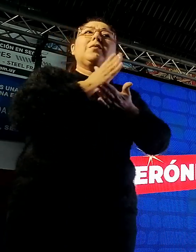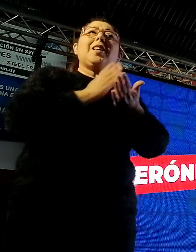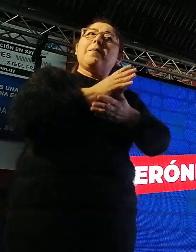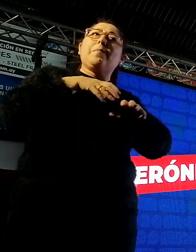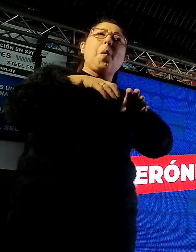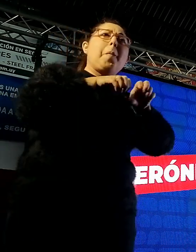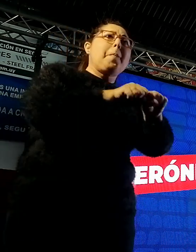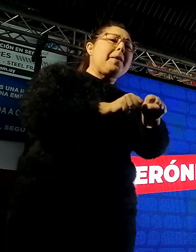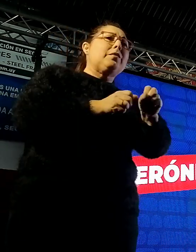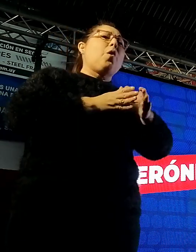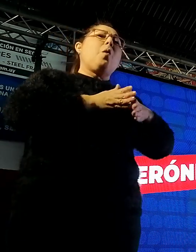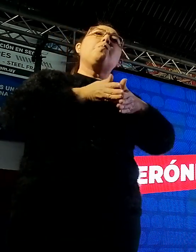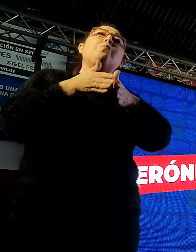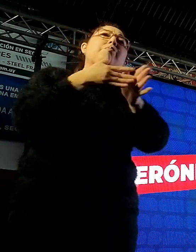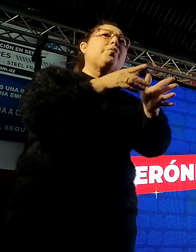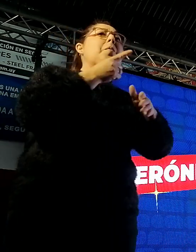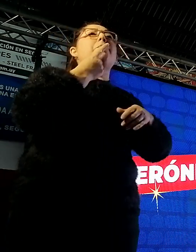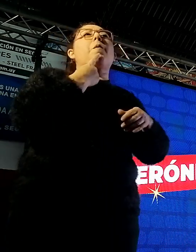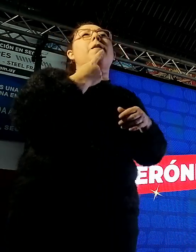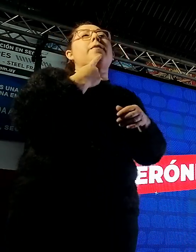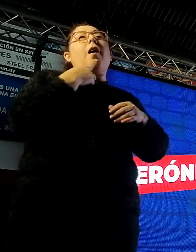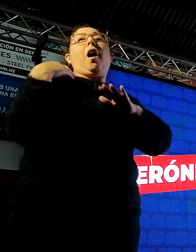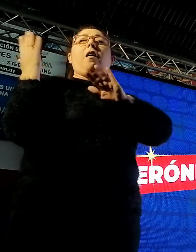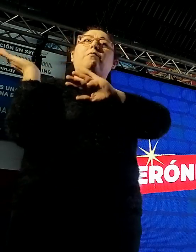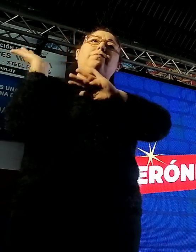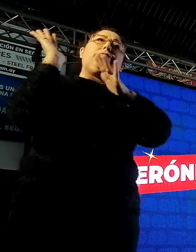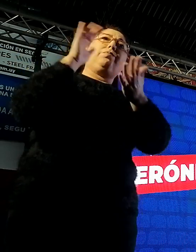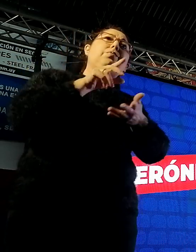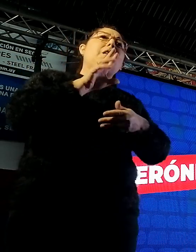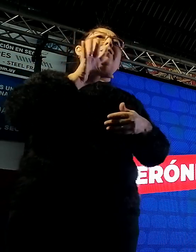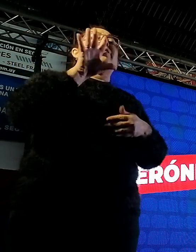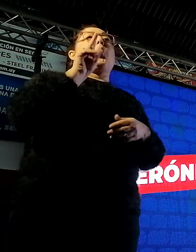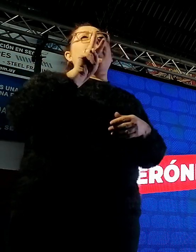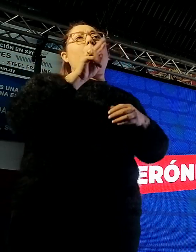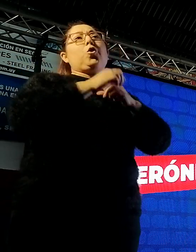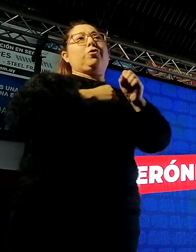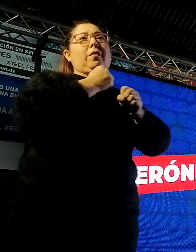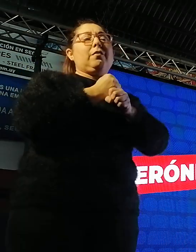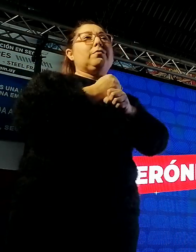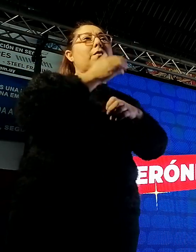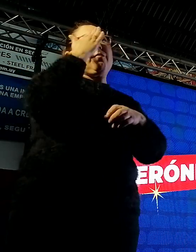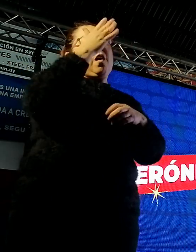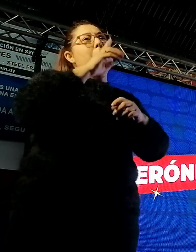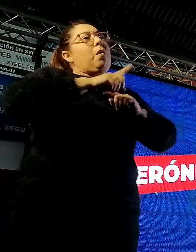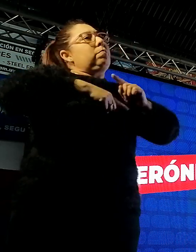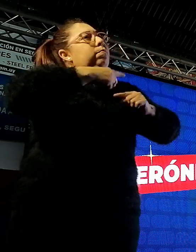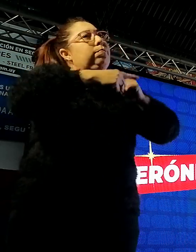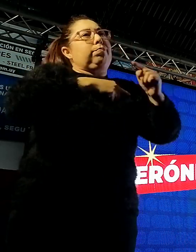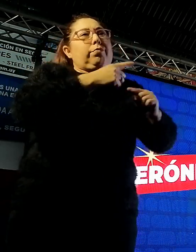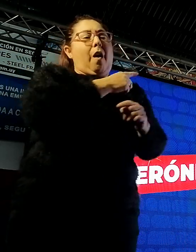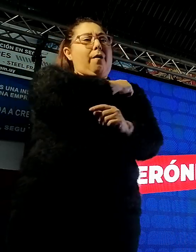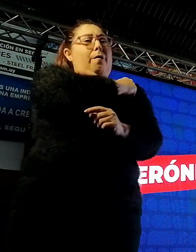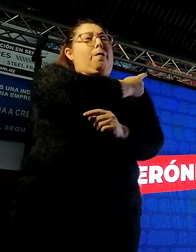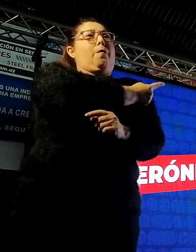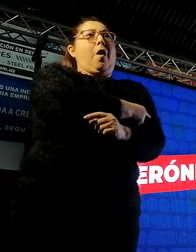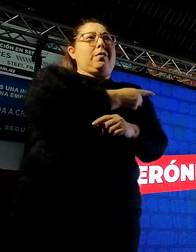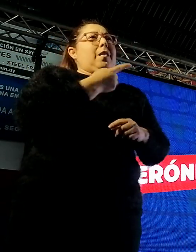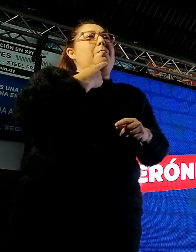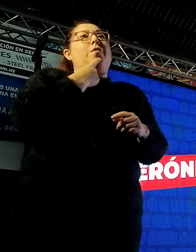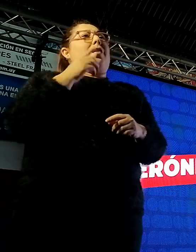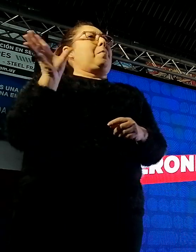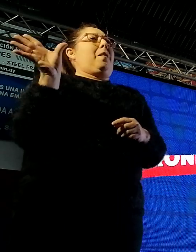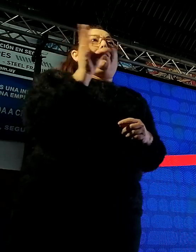que han guiado nuestra acción política a lo largo de estos 52 años y el Frente Amplio sigue siendo una fuerza creíble para las y